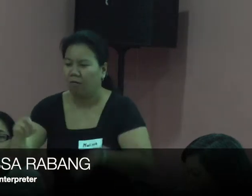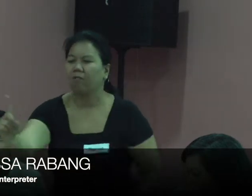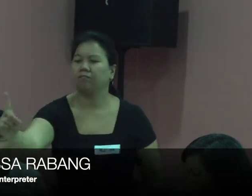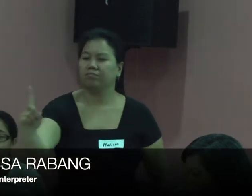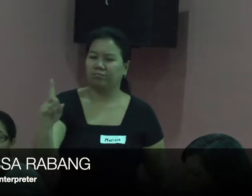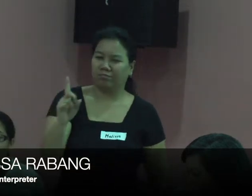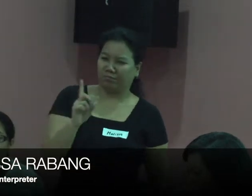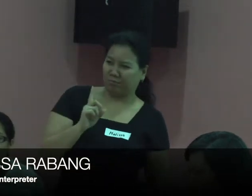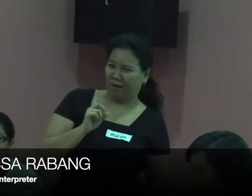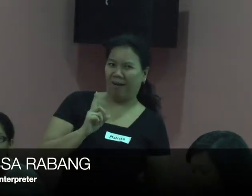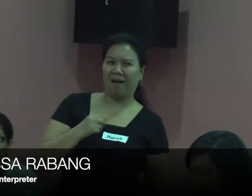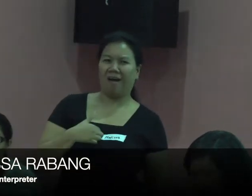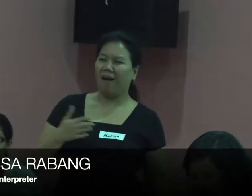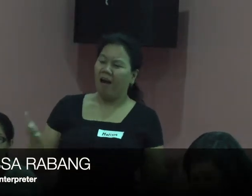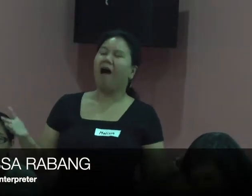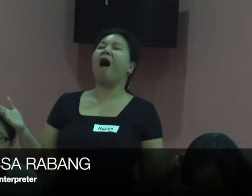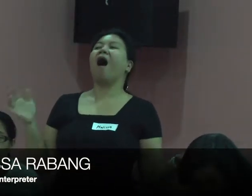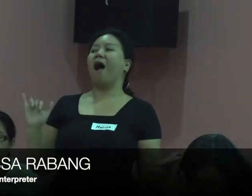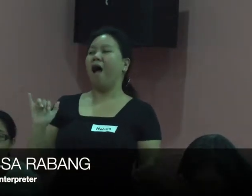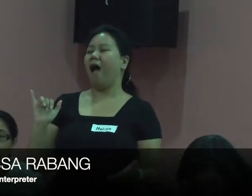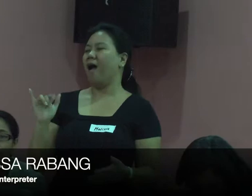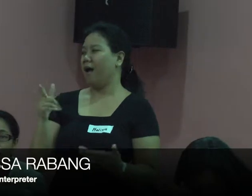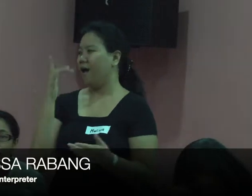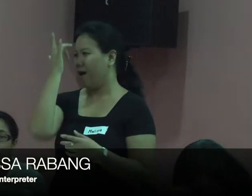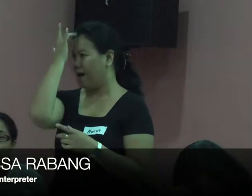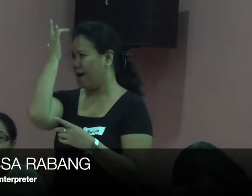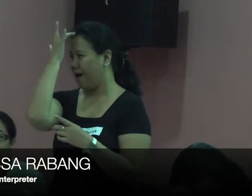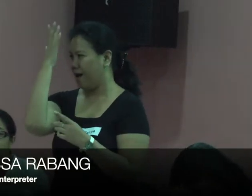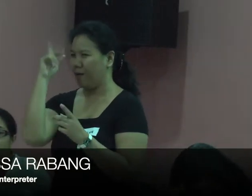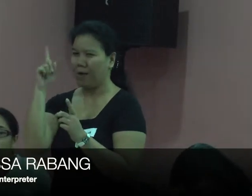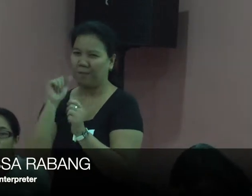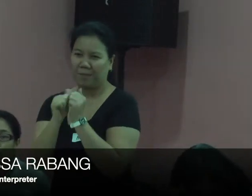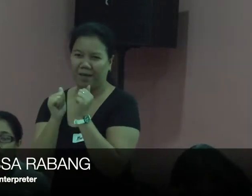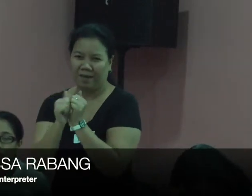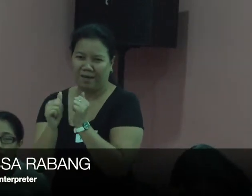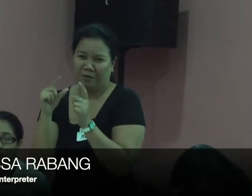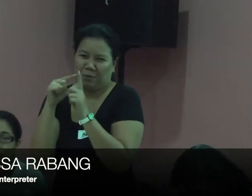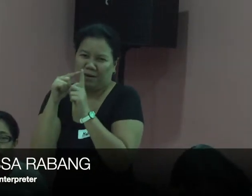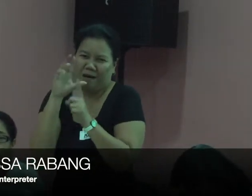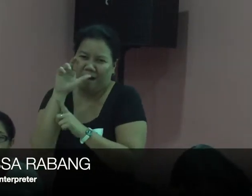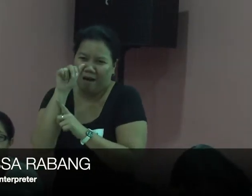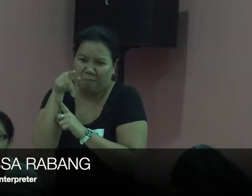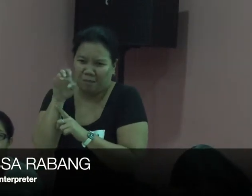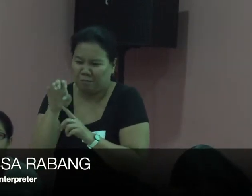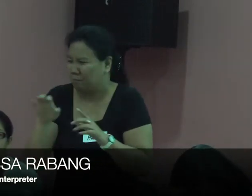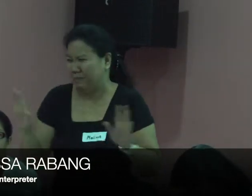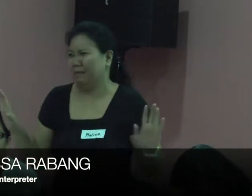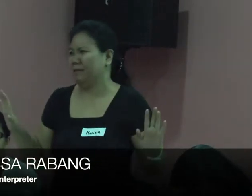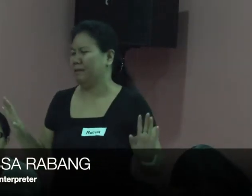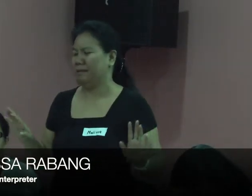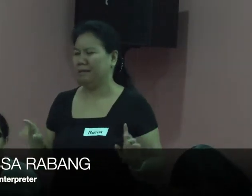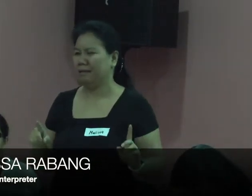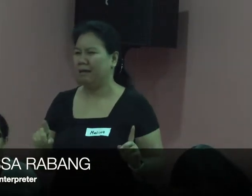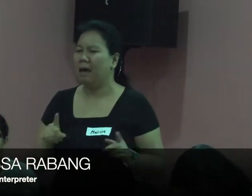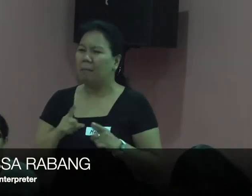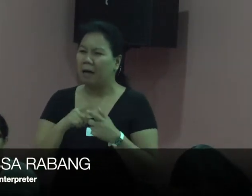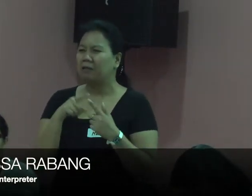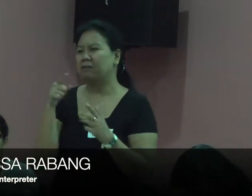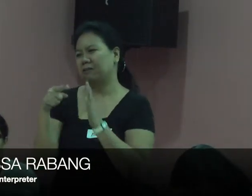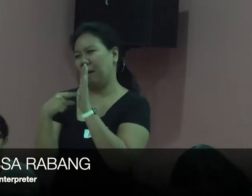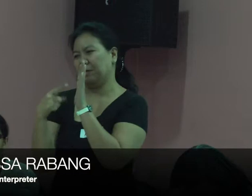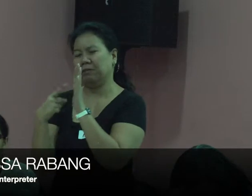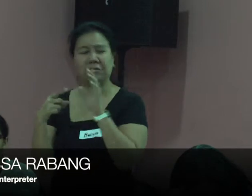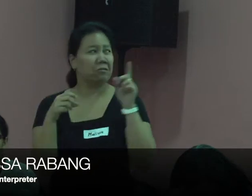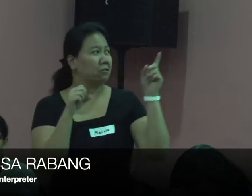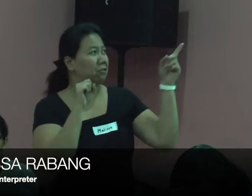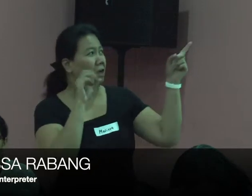nangyari doon. Hanggang sa, yun, so makuha mo rin yung kwento sa gano'n. Pero yun, the